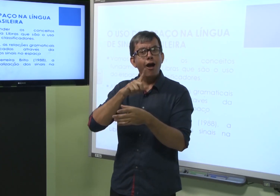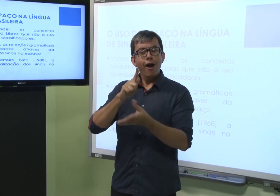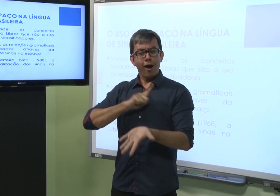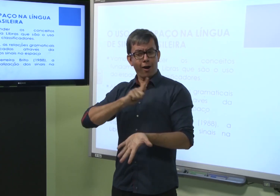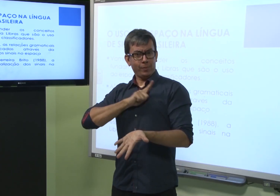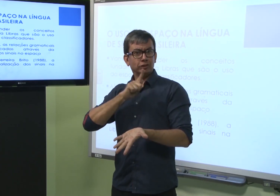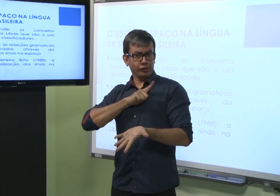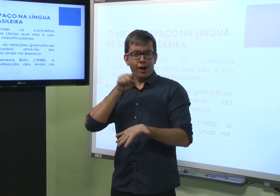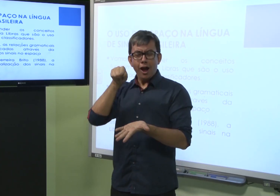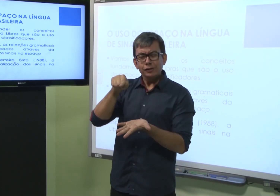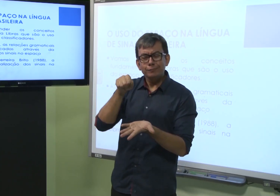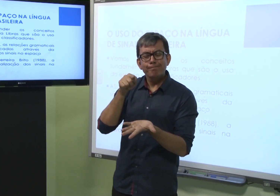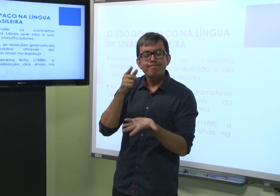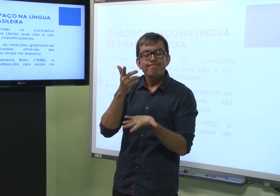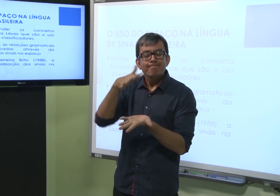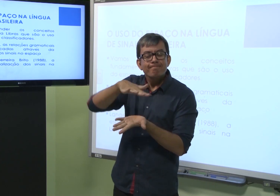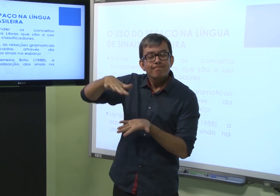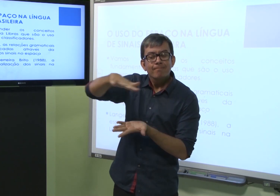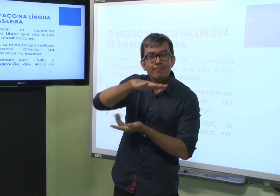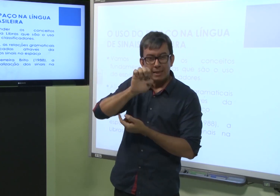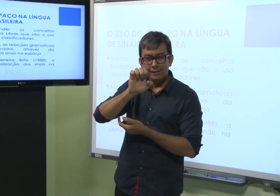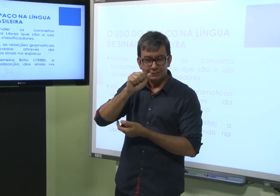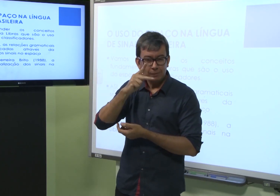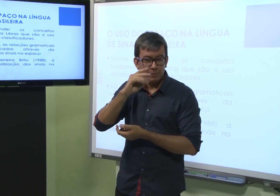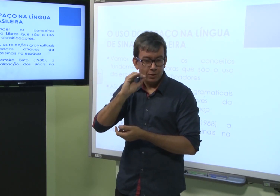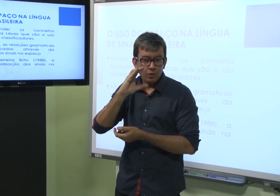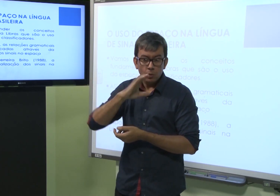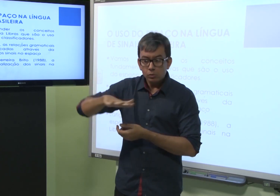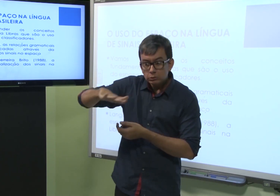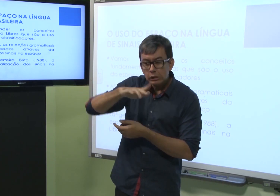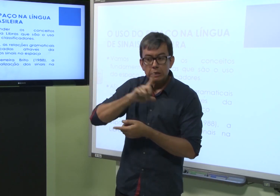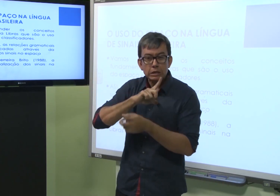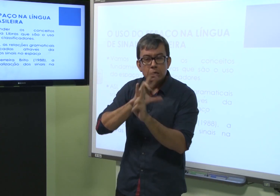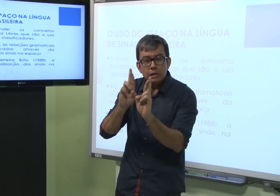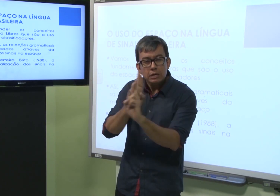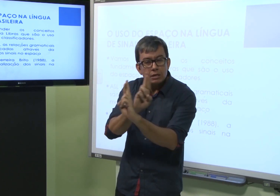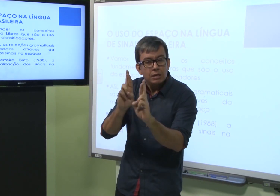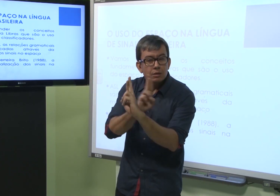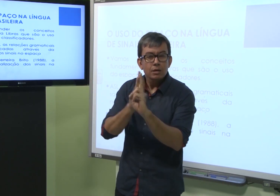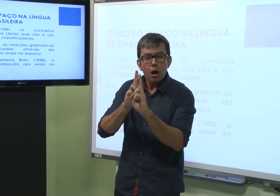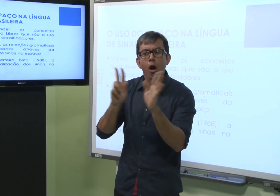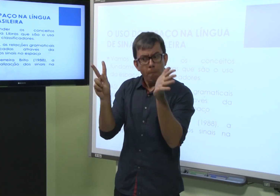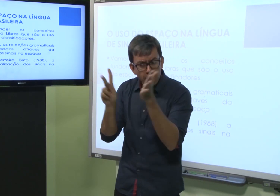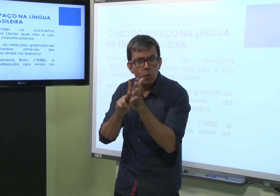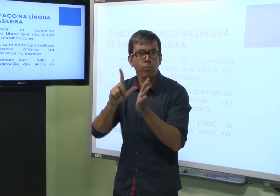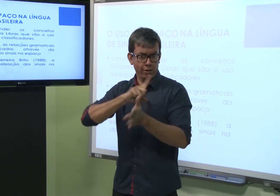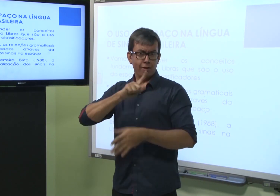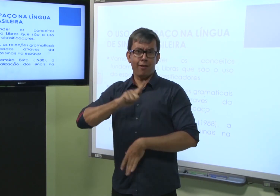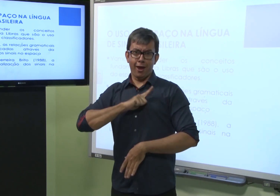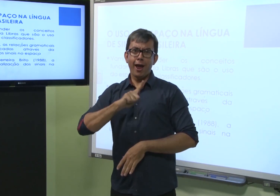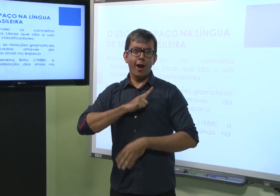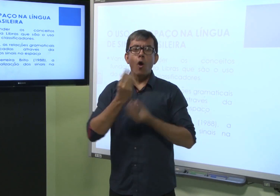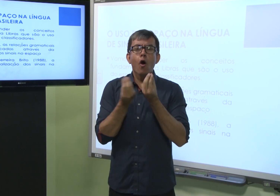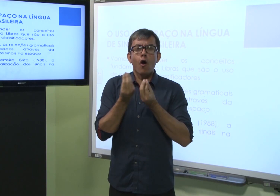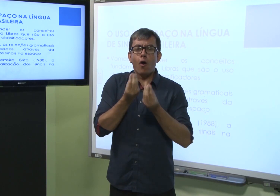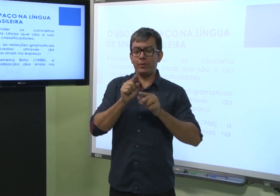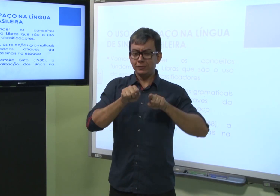relações gramaticais que ocorrem no espaço. Como que ocorre a